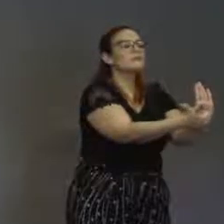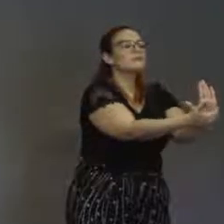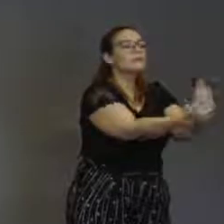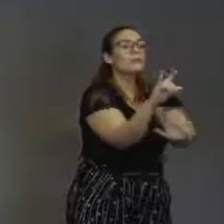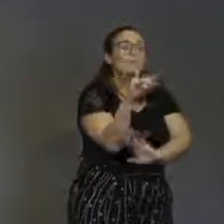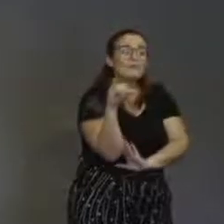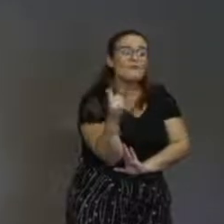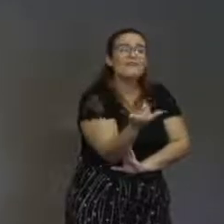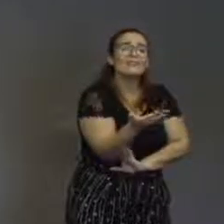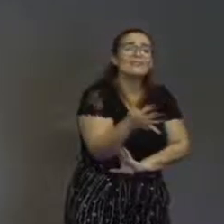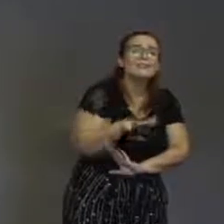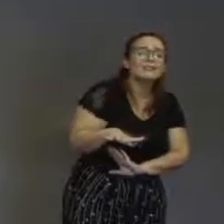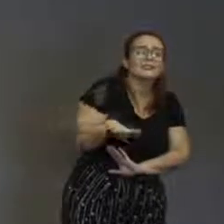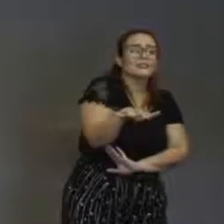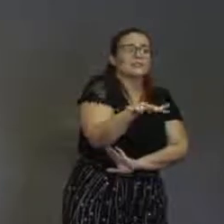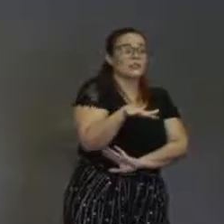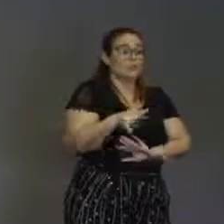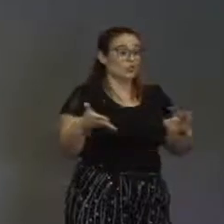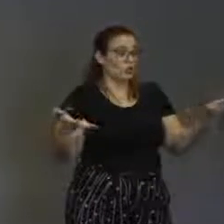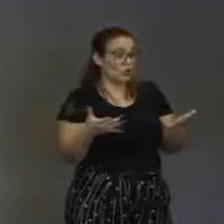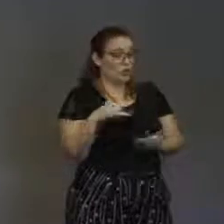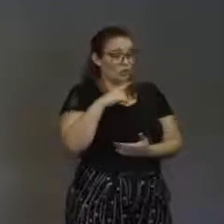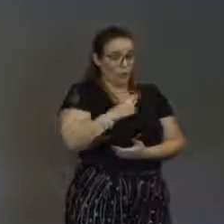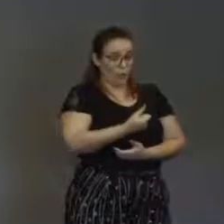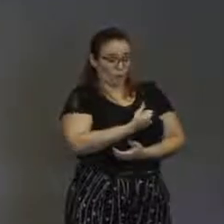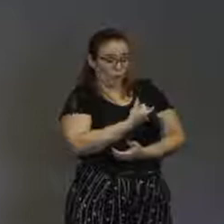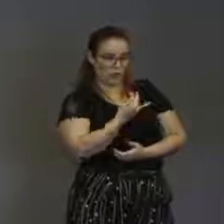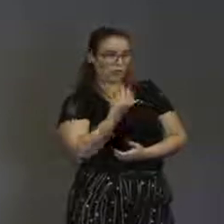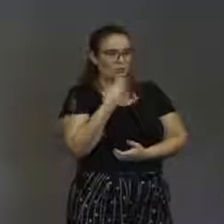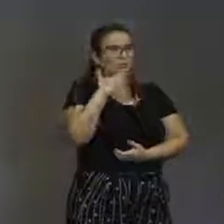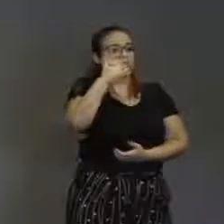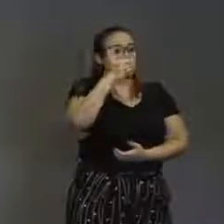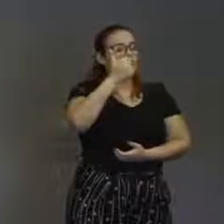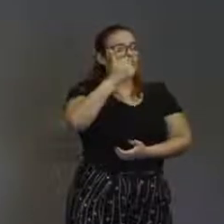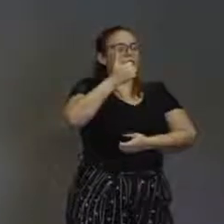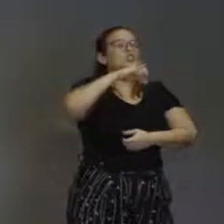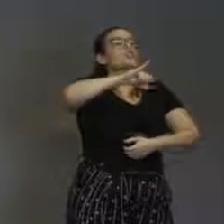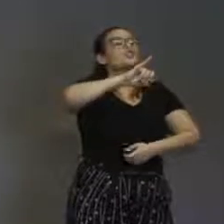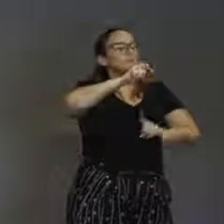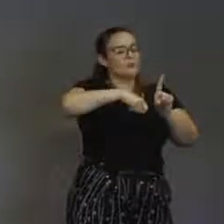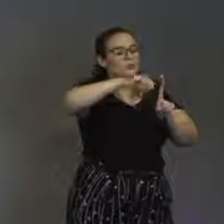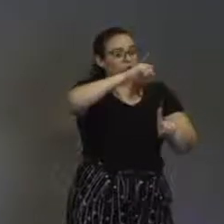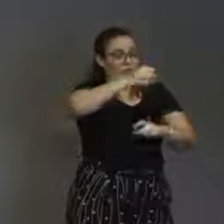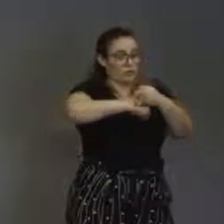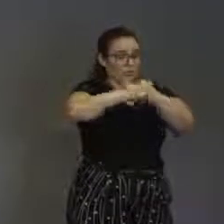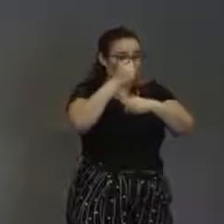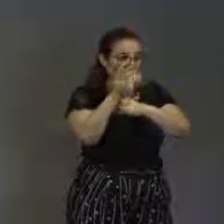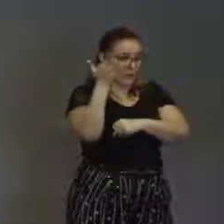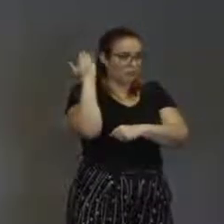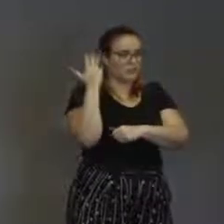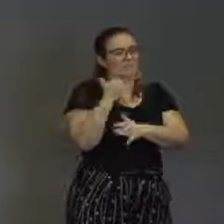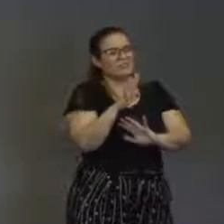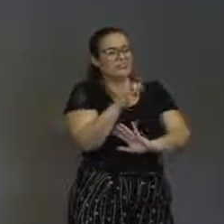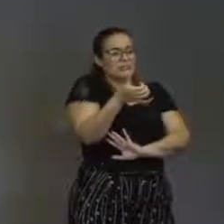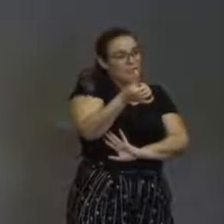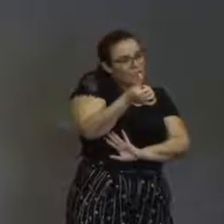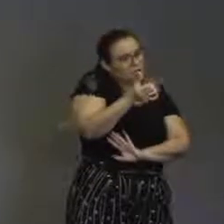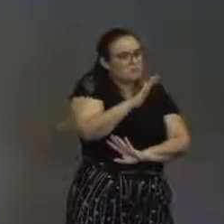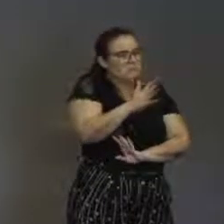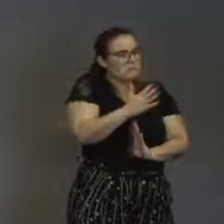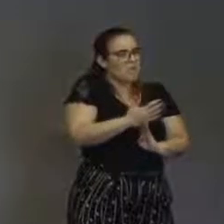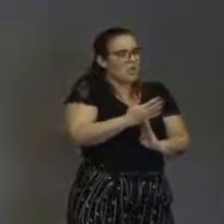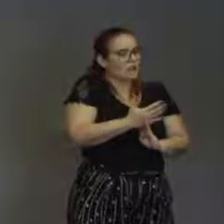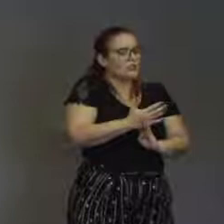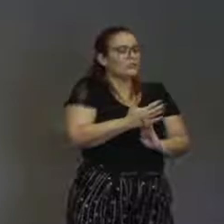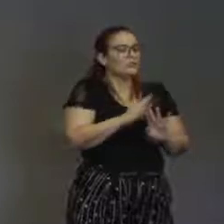né? Hoje a gente já tem um número um pouco melhor, na última edição de janeiro do ano passado, a gente já chega a quase 6, que é um pouco a média, mas quando a